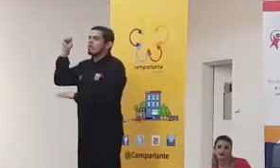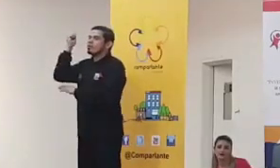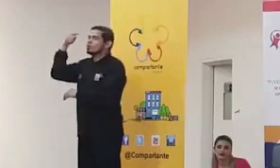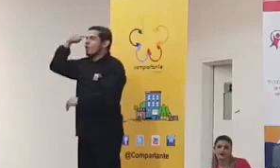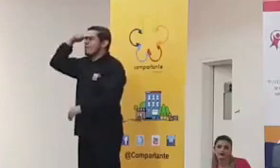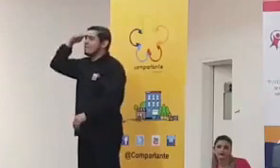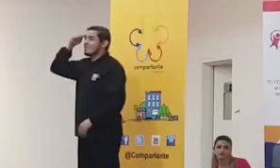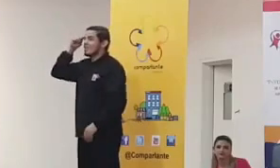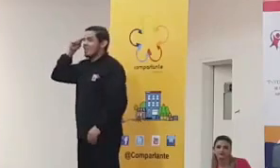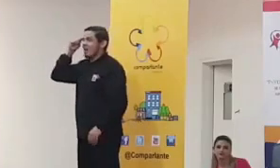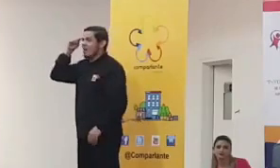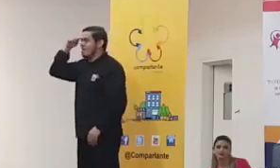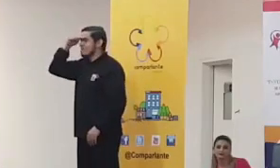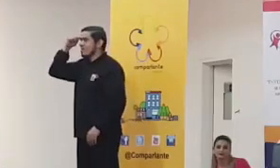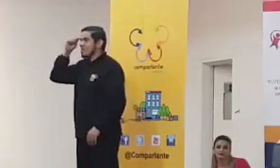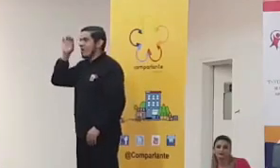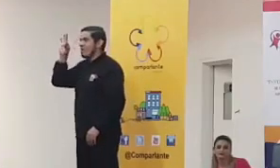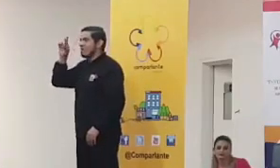alas para volar?